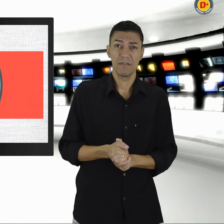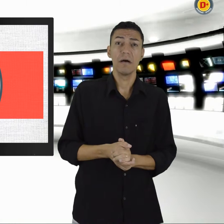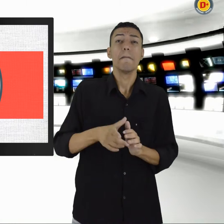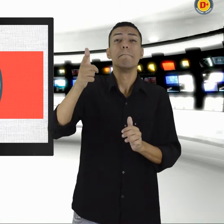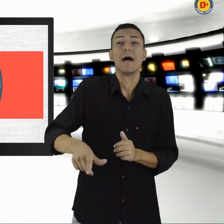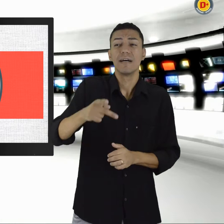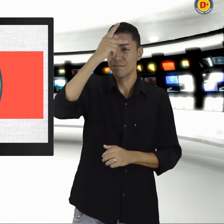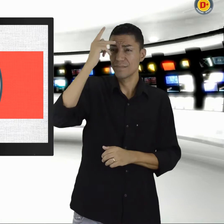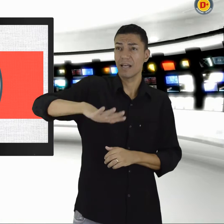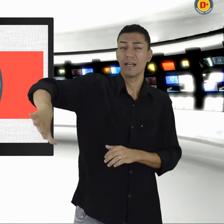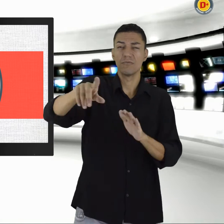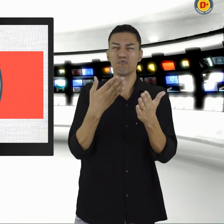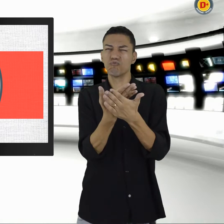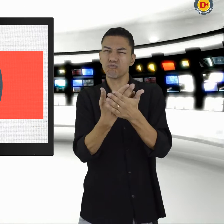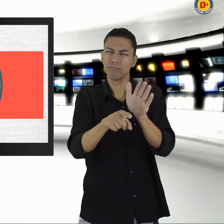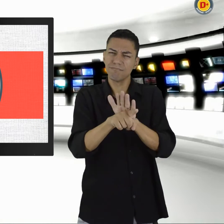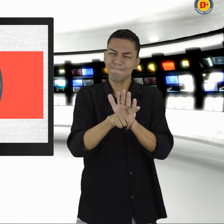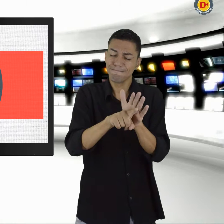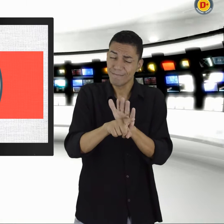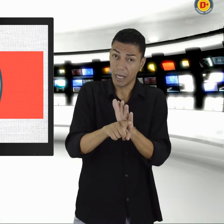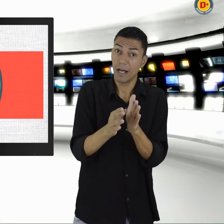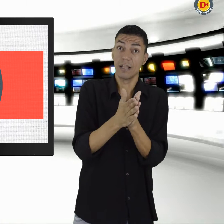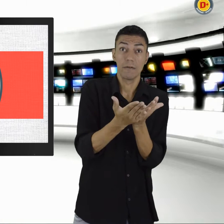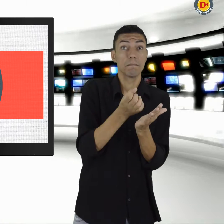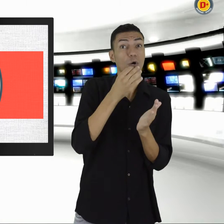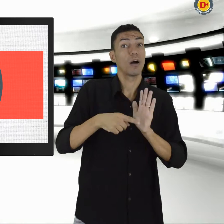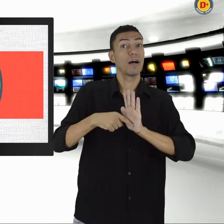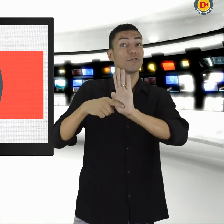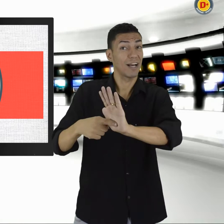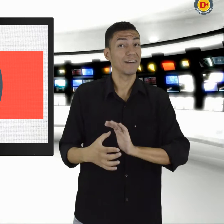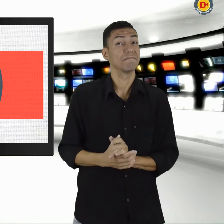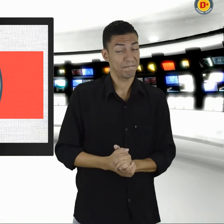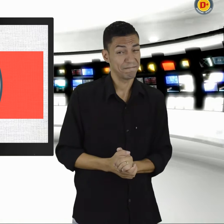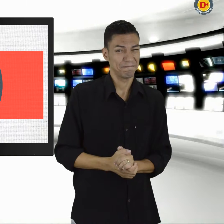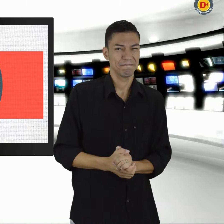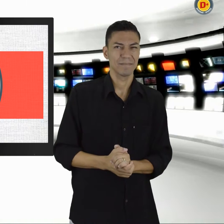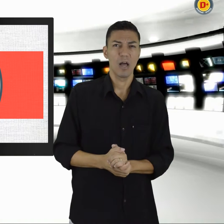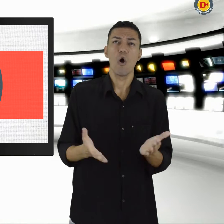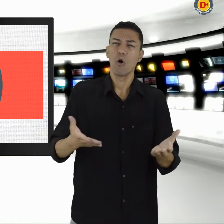O lançamento e a sessão de autógrafos acontece hoje, na Livraria Cultura. Fica no Shopping Guatemi,